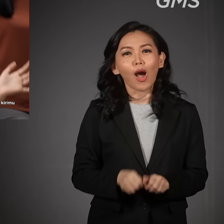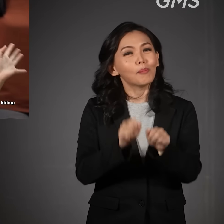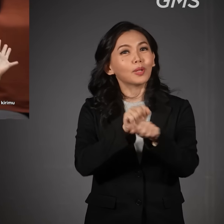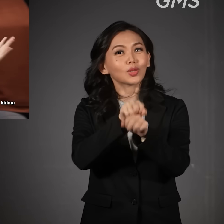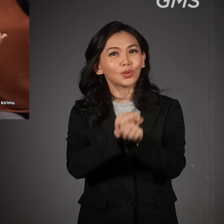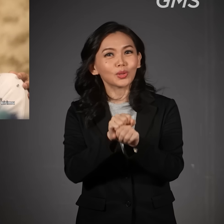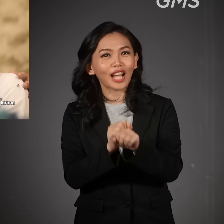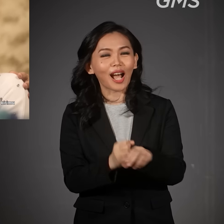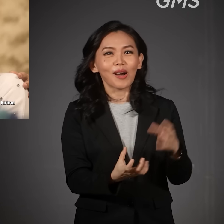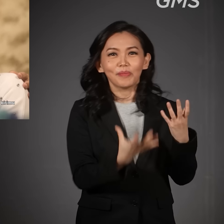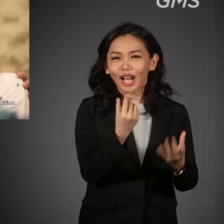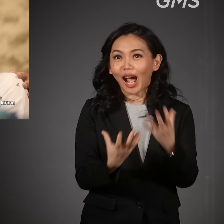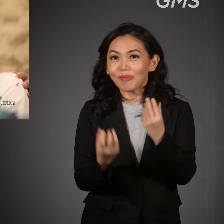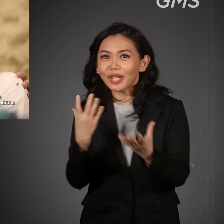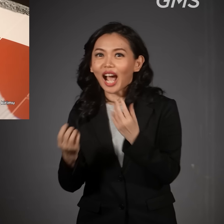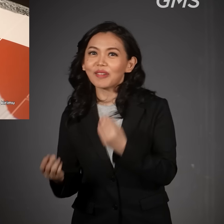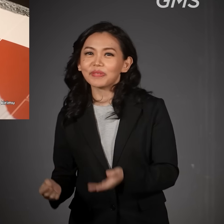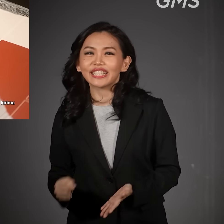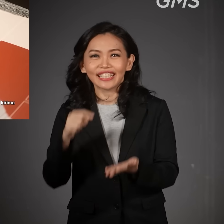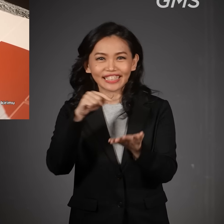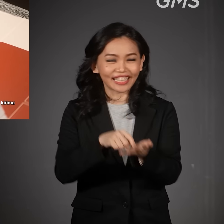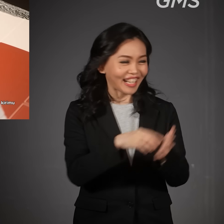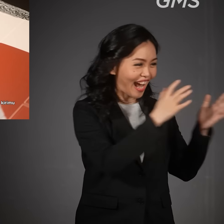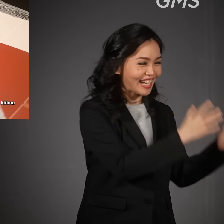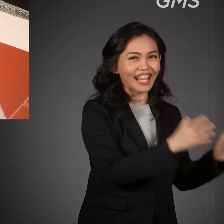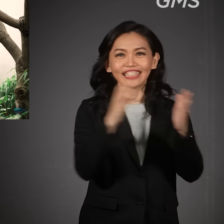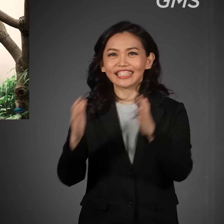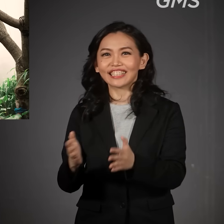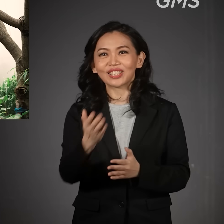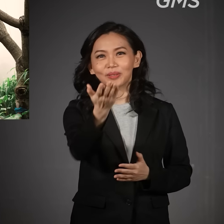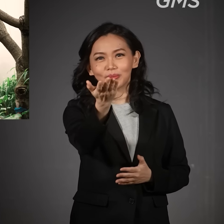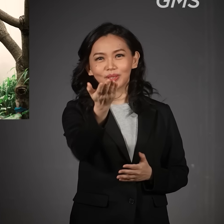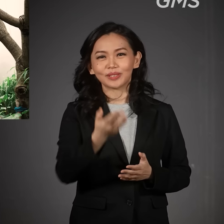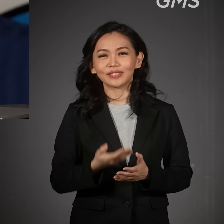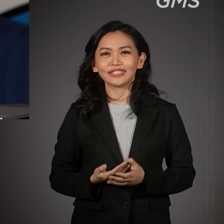kelihatan berkuda dan berapi-api itu berada di kanan kiri.